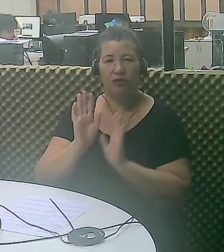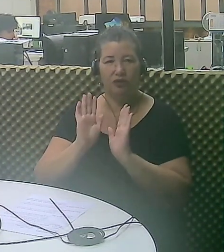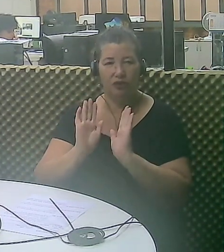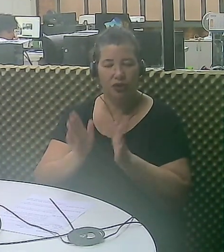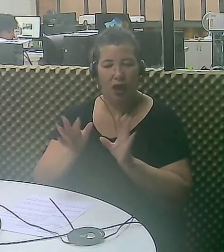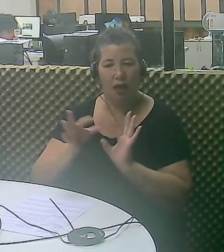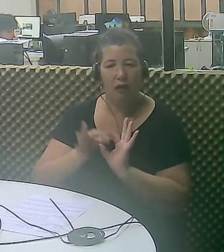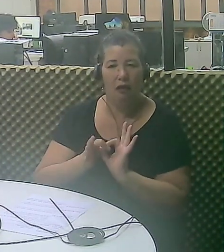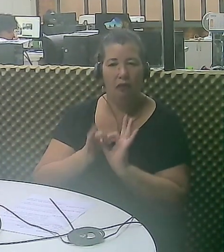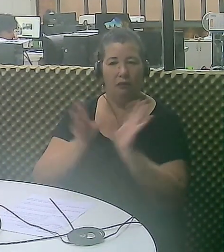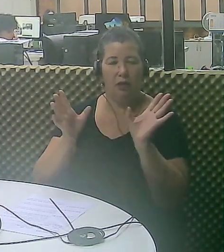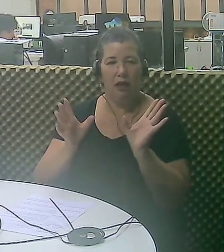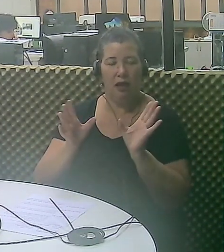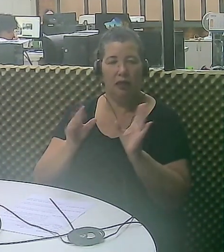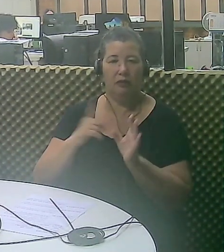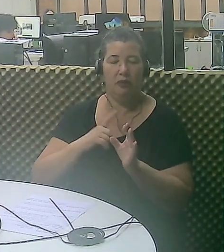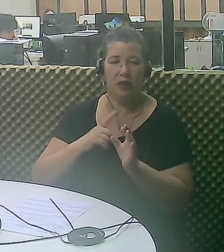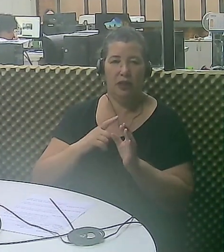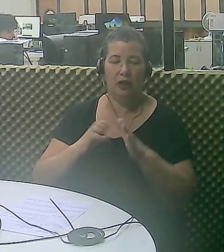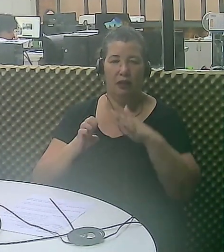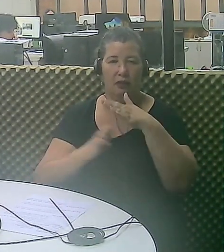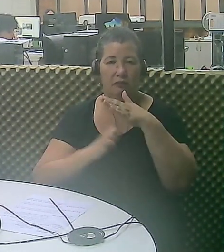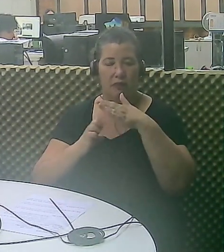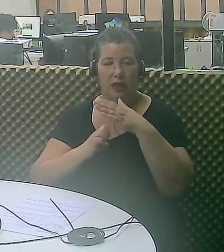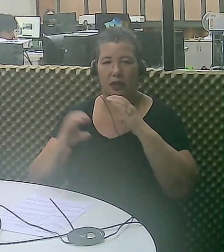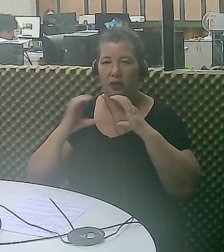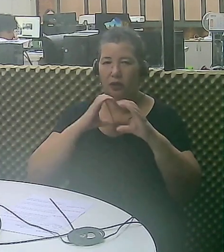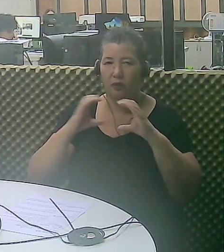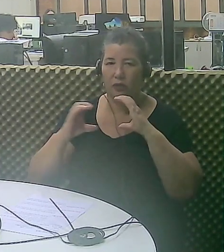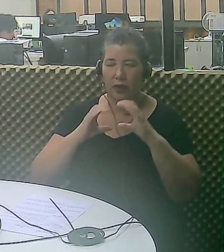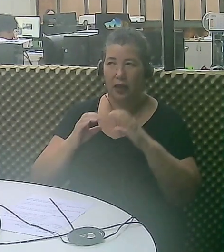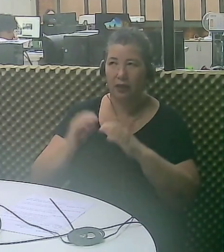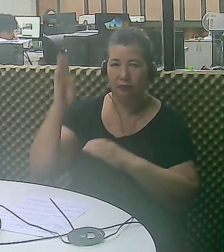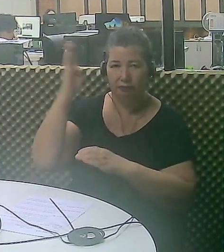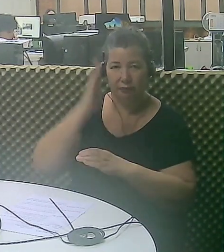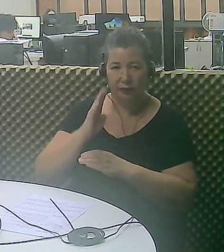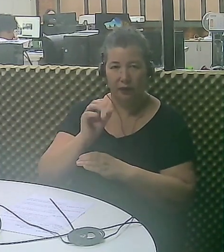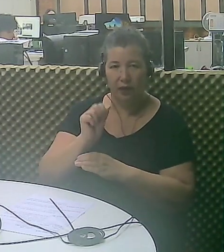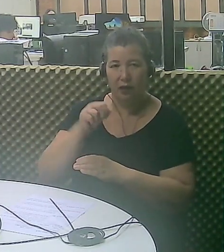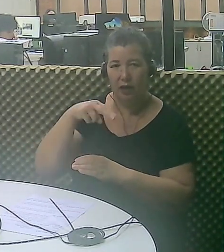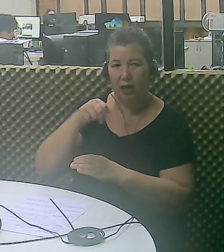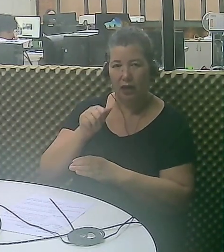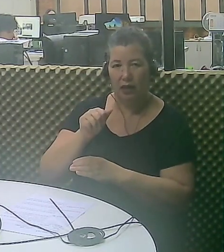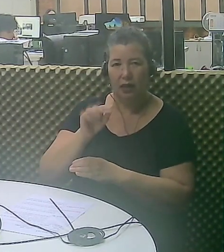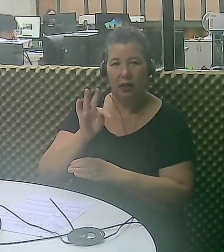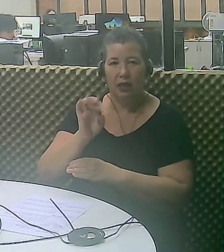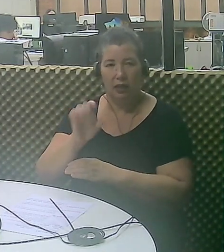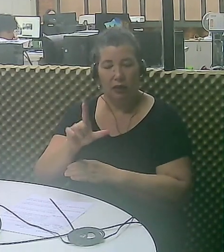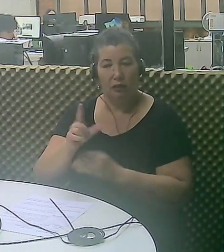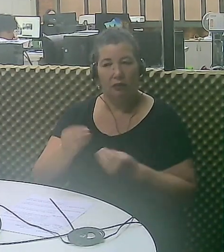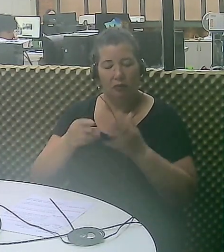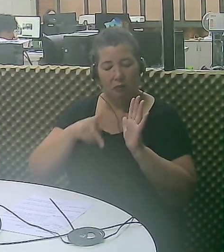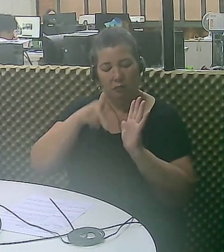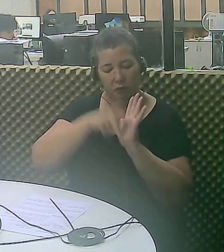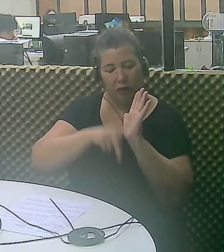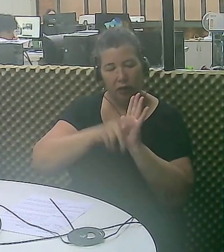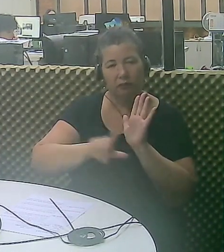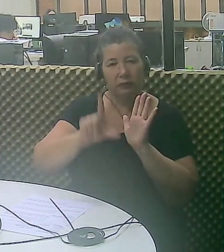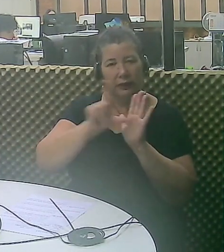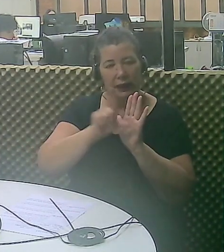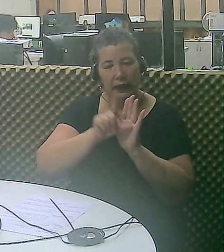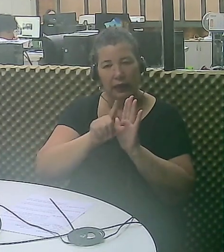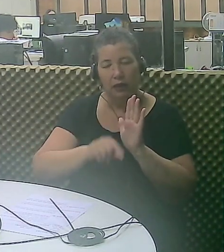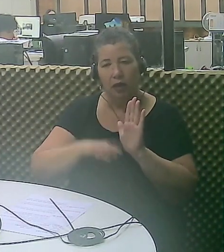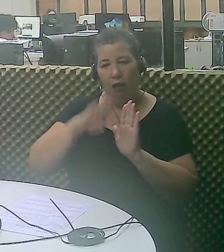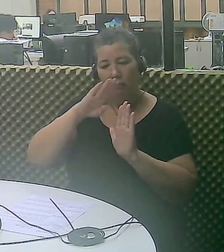Nacional de Telecomunicações, a Anatel. A matéria, conforme justificativa enviada no projeto de lei, define alguns